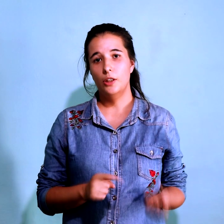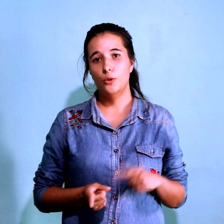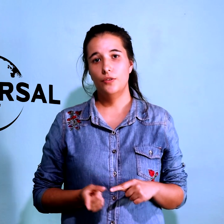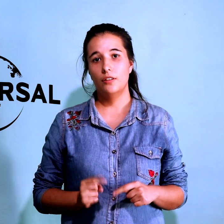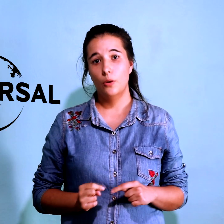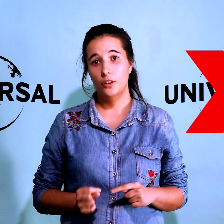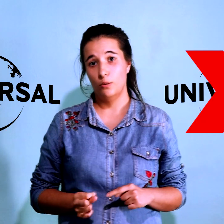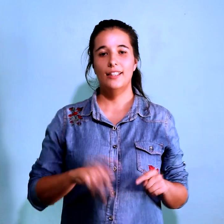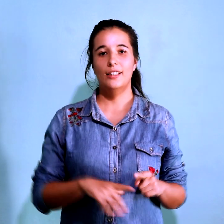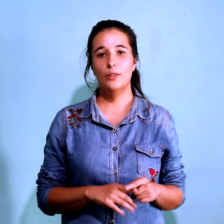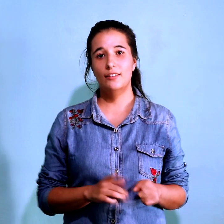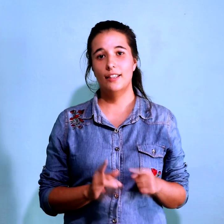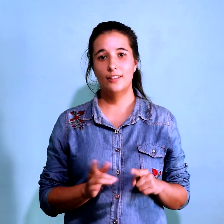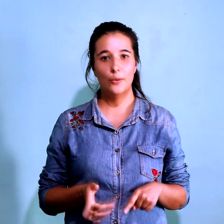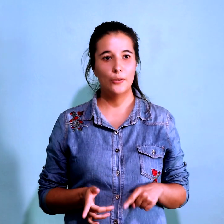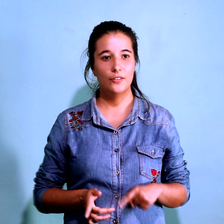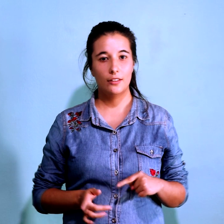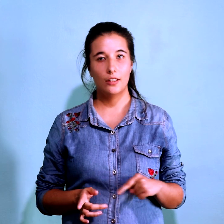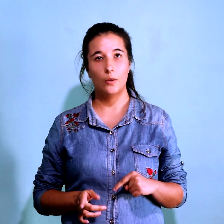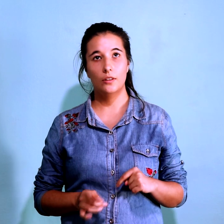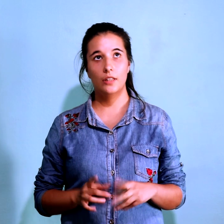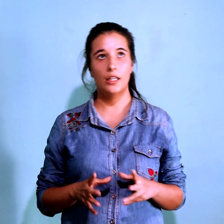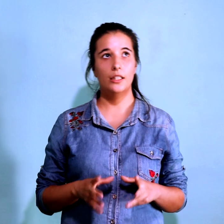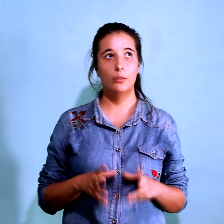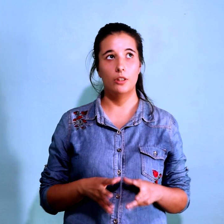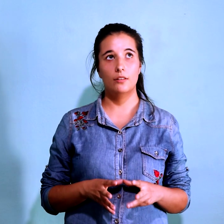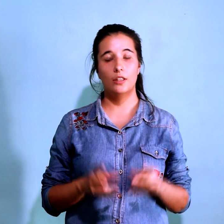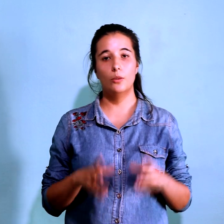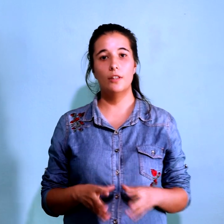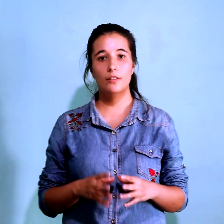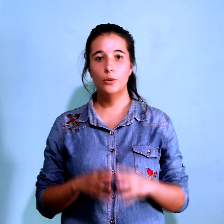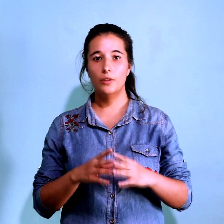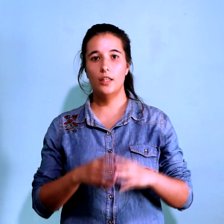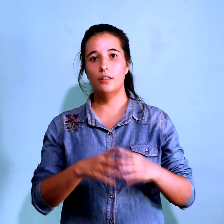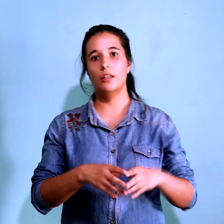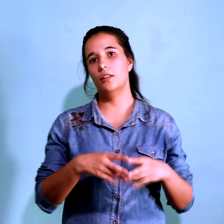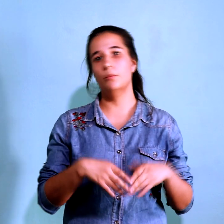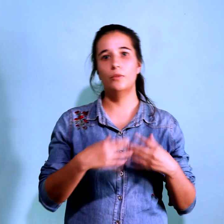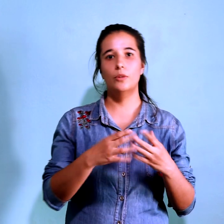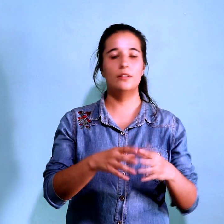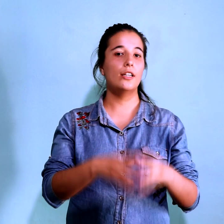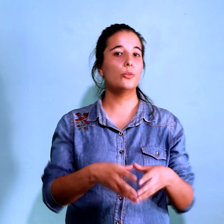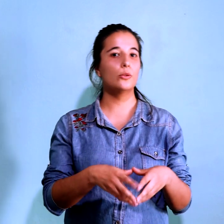língua universal ou não? Língua de sinais não é universal. Tem a Libras, que é do Brasil, tem a língua de sinais de